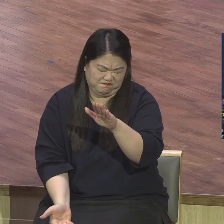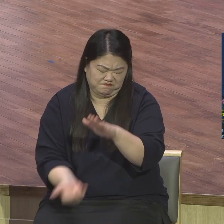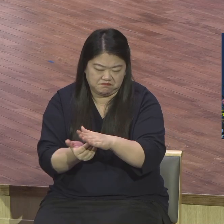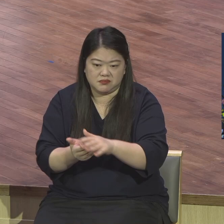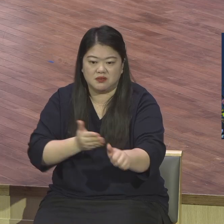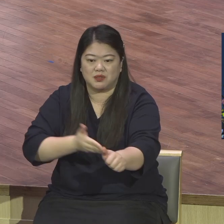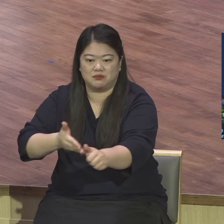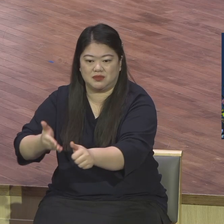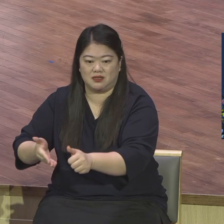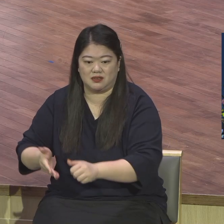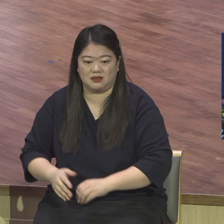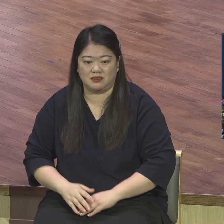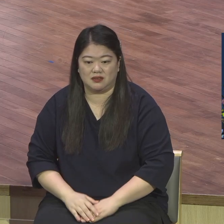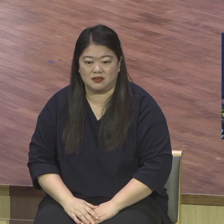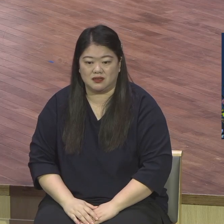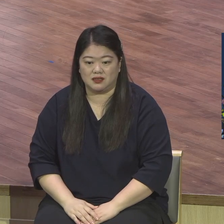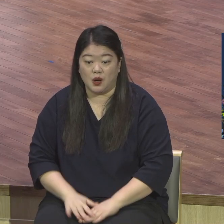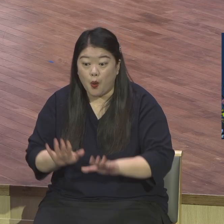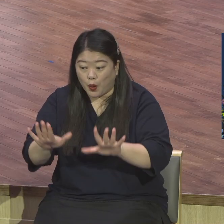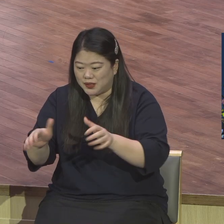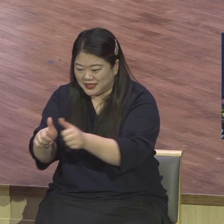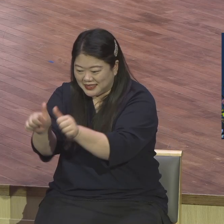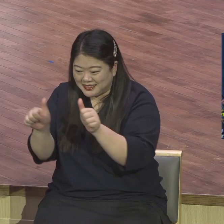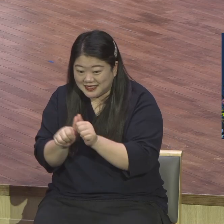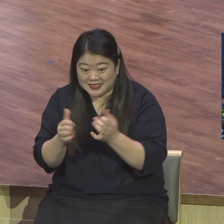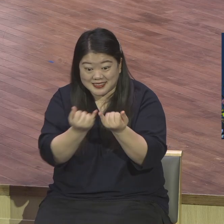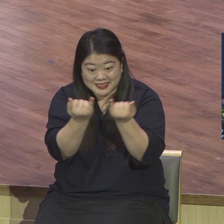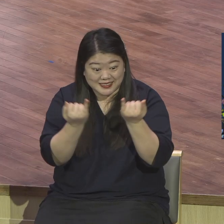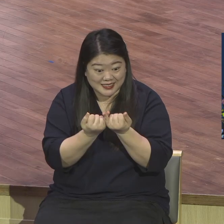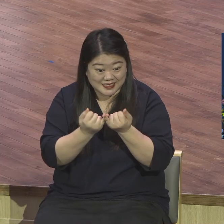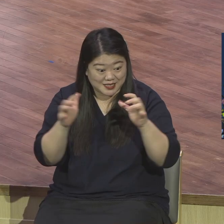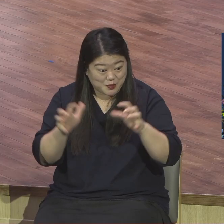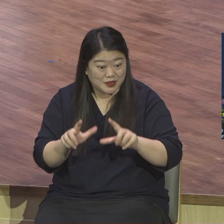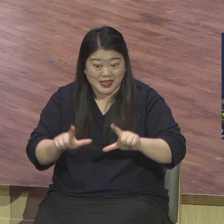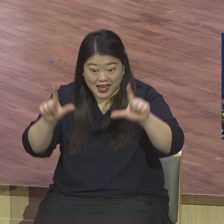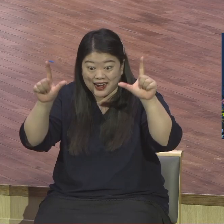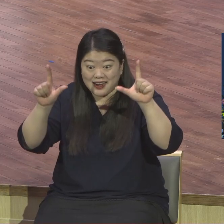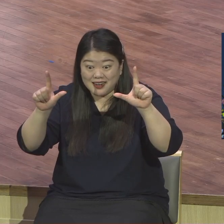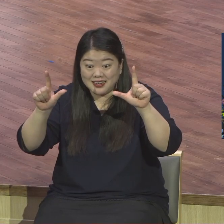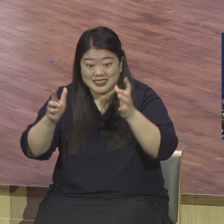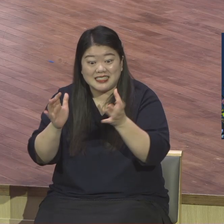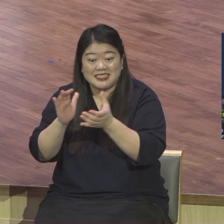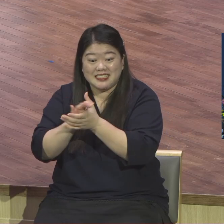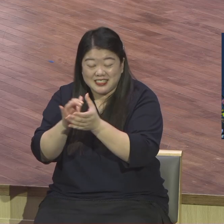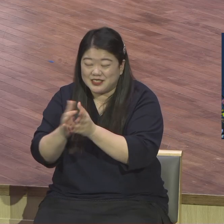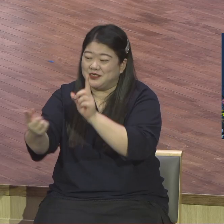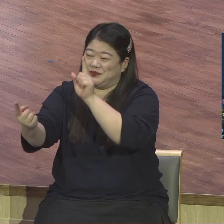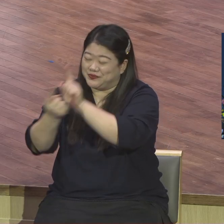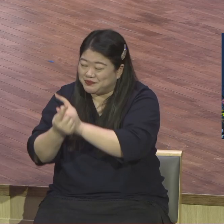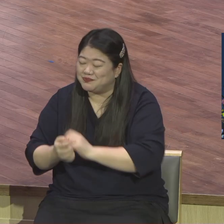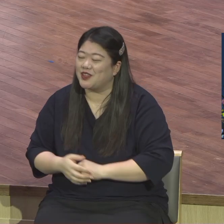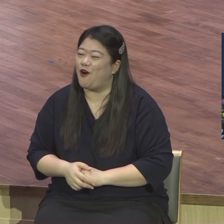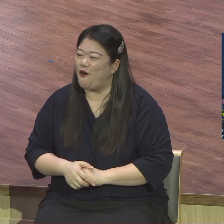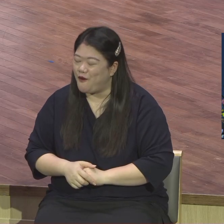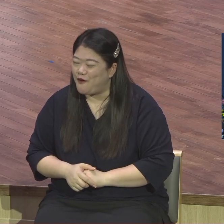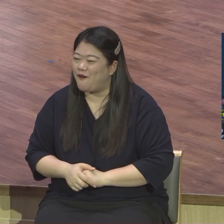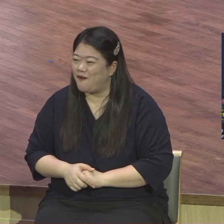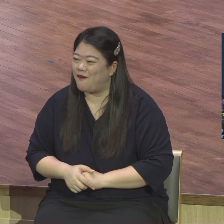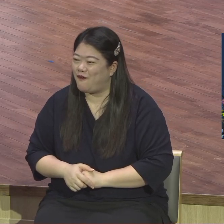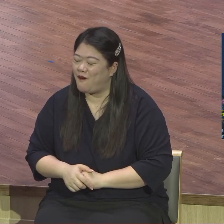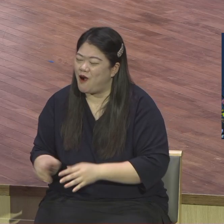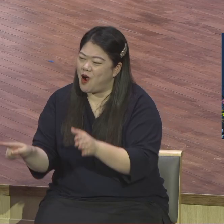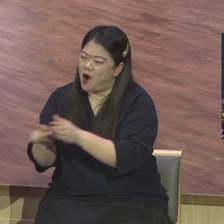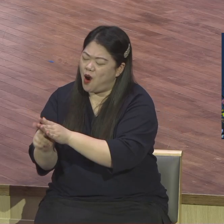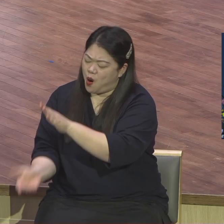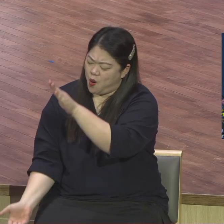전도회 모이는데 오늘 모이잖아요. 그 전도회 모이면 야 회장님 보면 부회장님 보면 저 임원들 보면 참 믿음이 좋아.